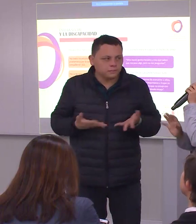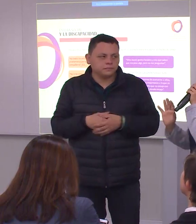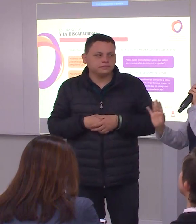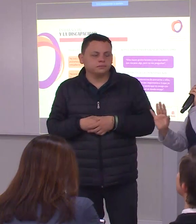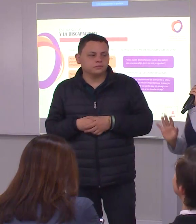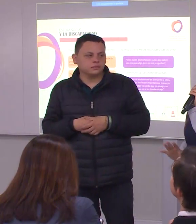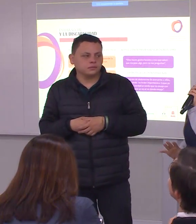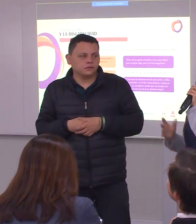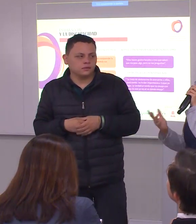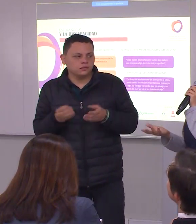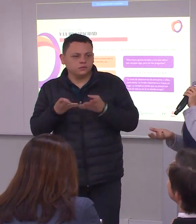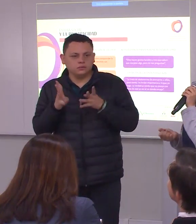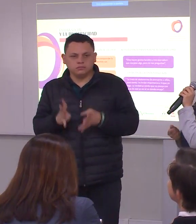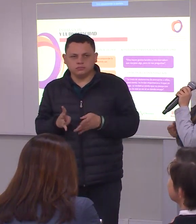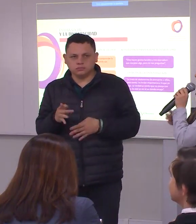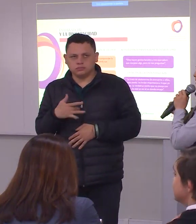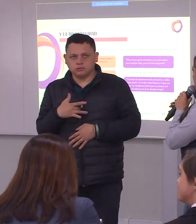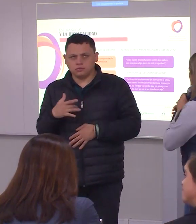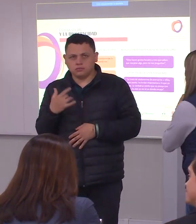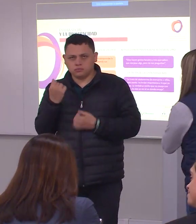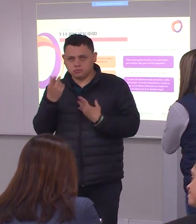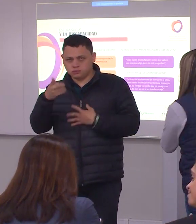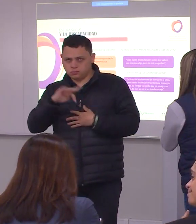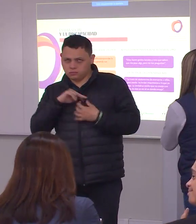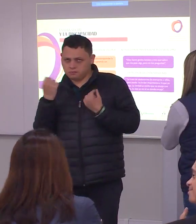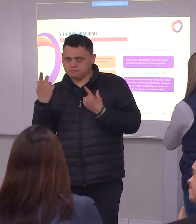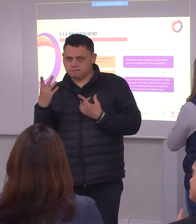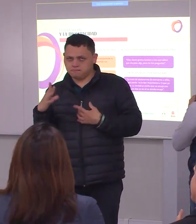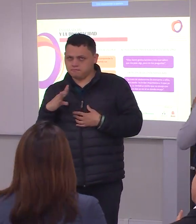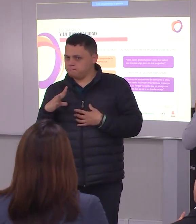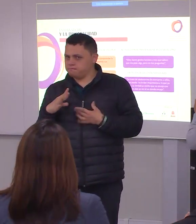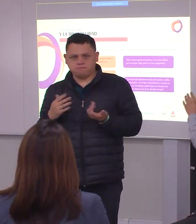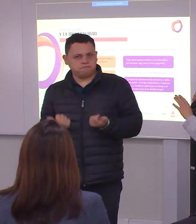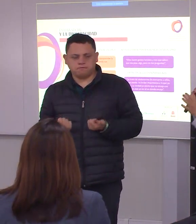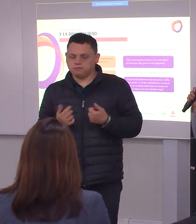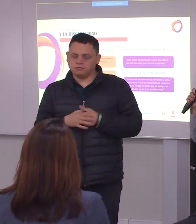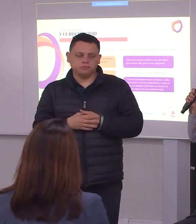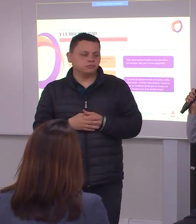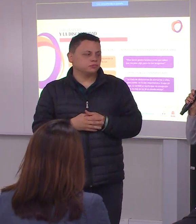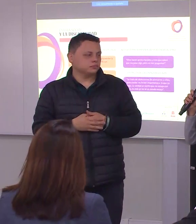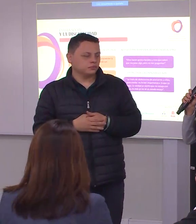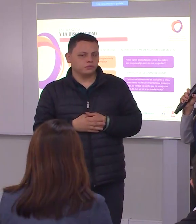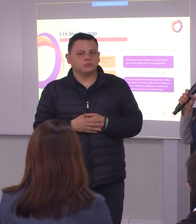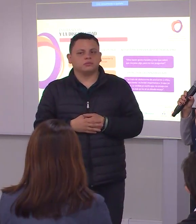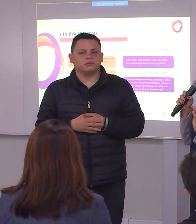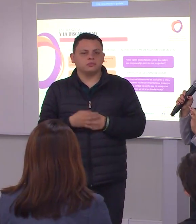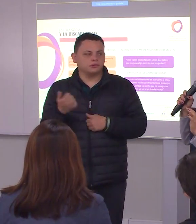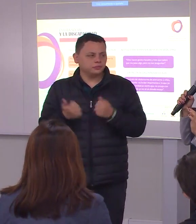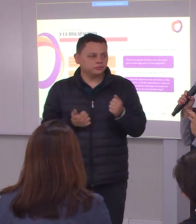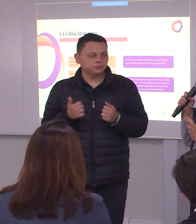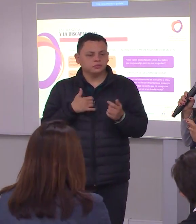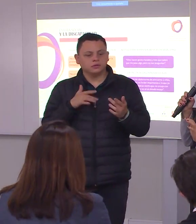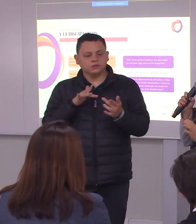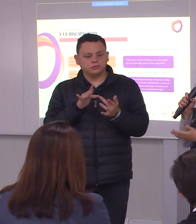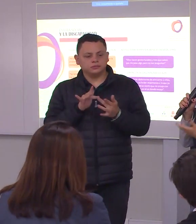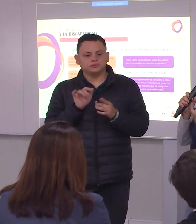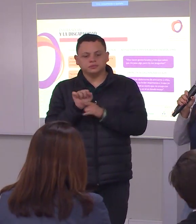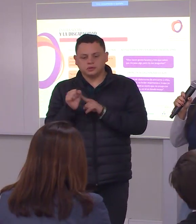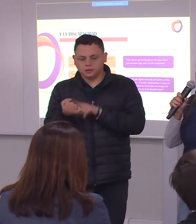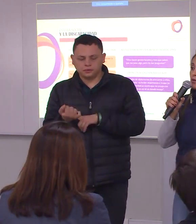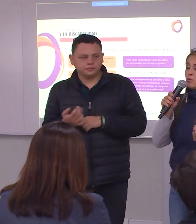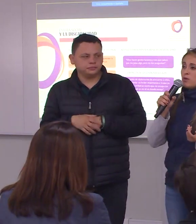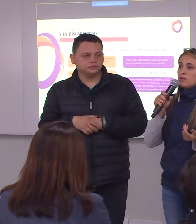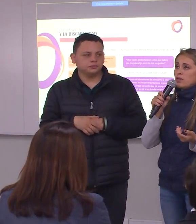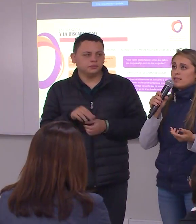esto hace que el estudiante no se sienta comprendido y una limitación y empiece a limitar los contactos sociales entonces